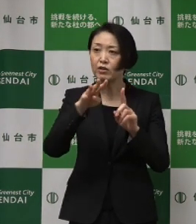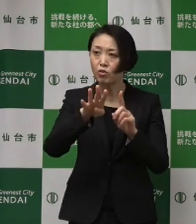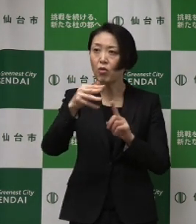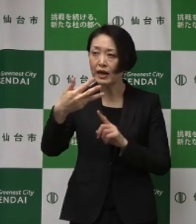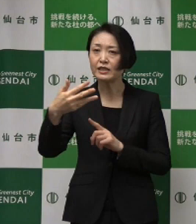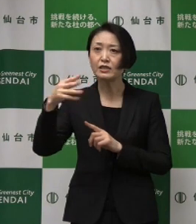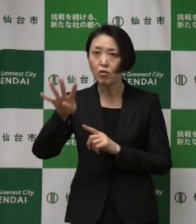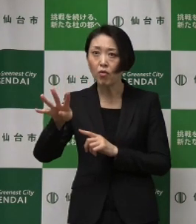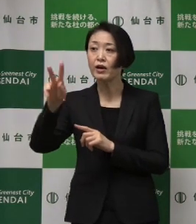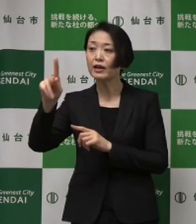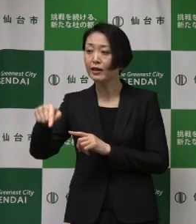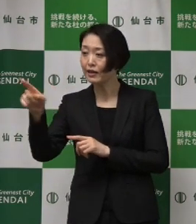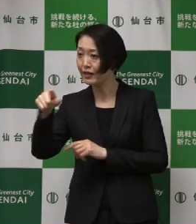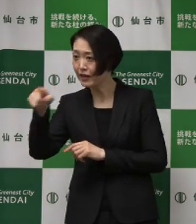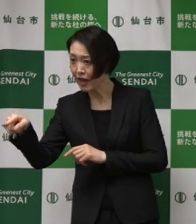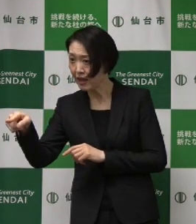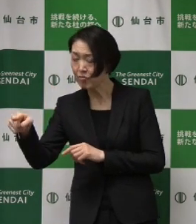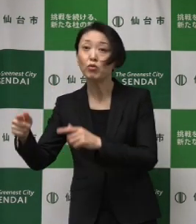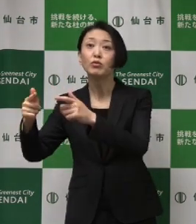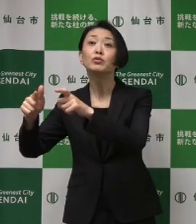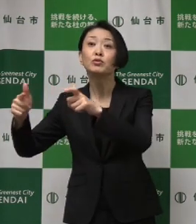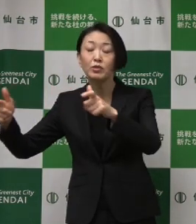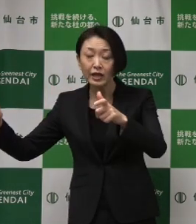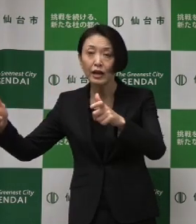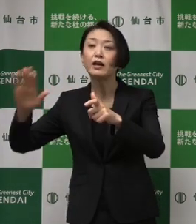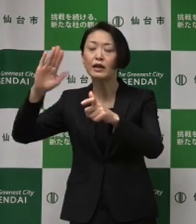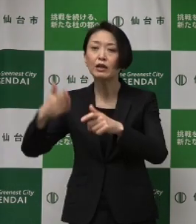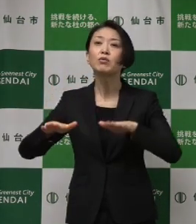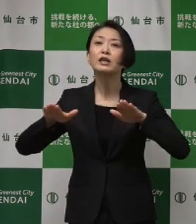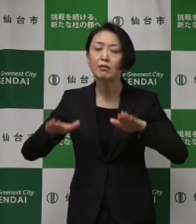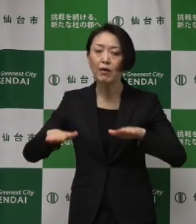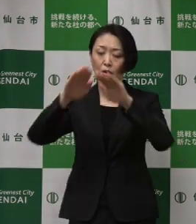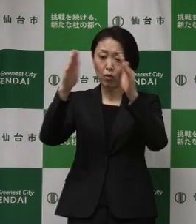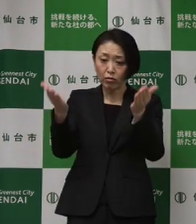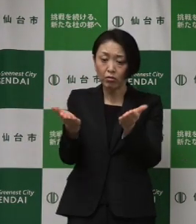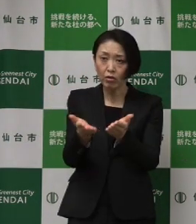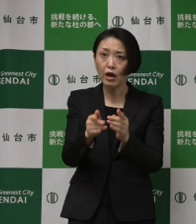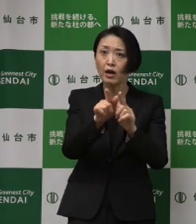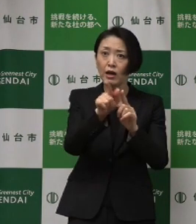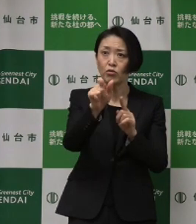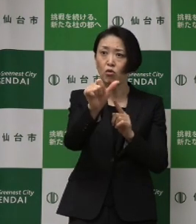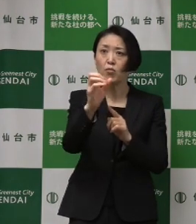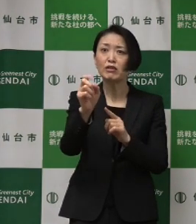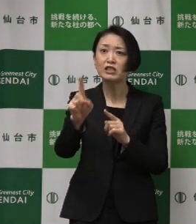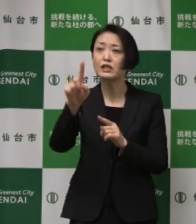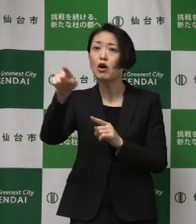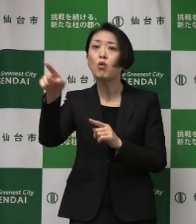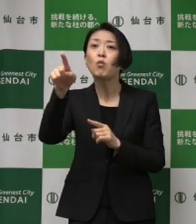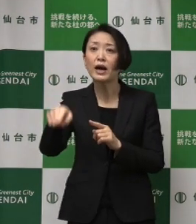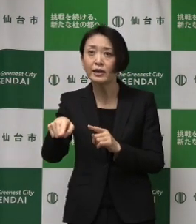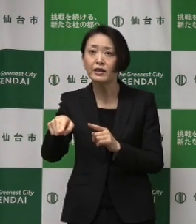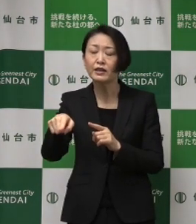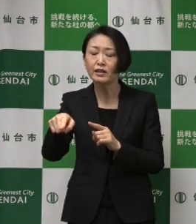E484K、も多くなった、今はほとんどが N501Y に置き換わったということ